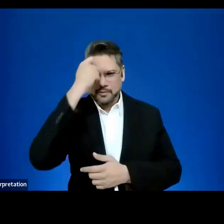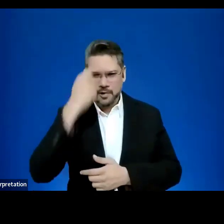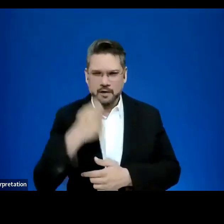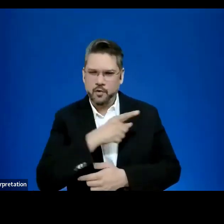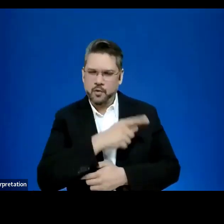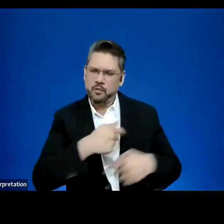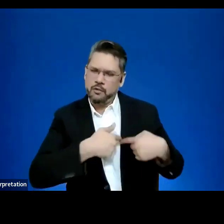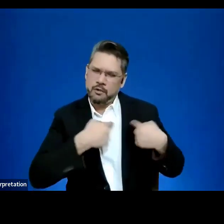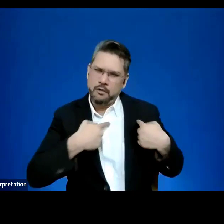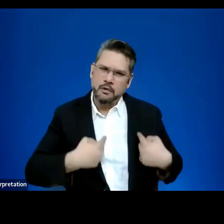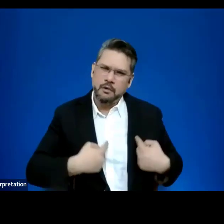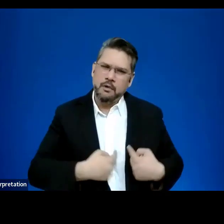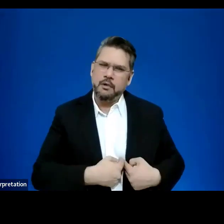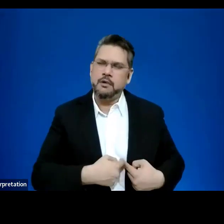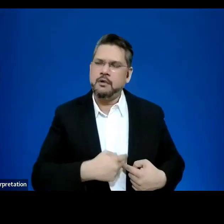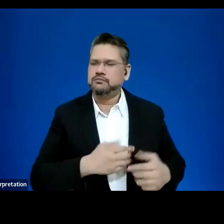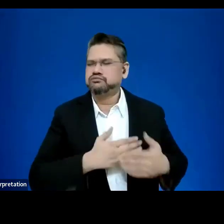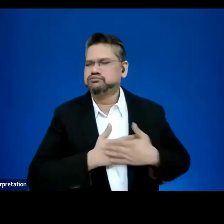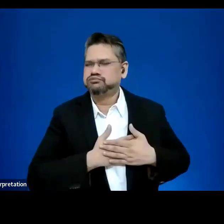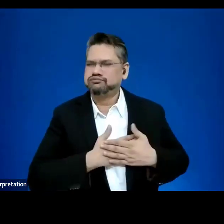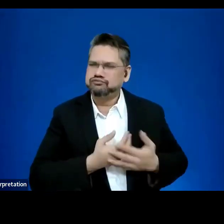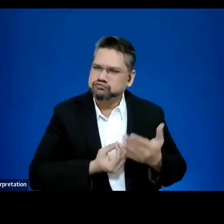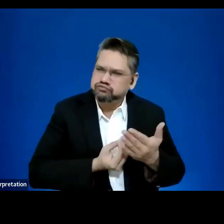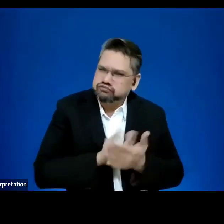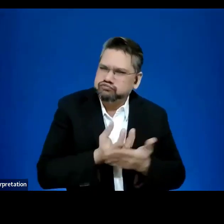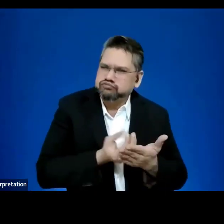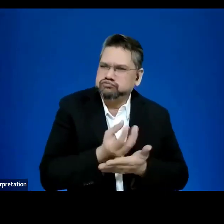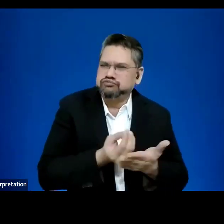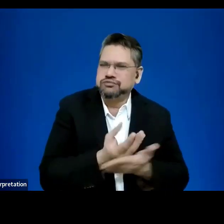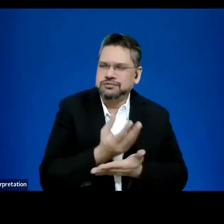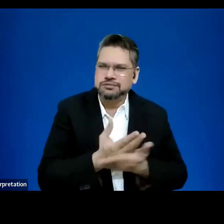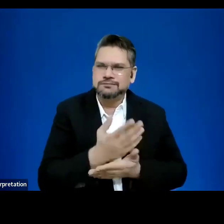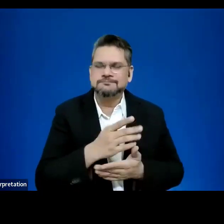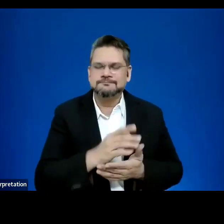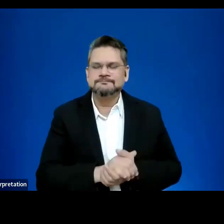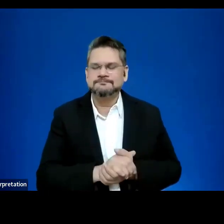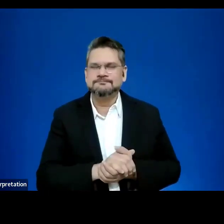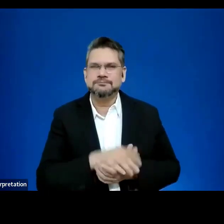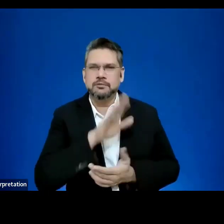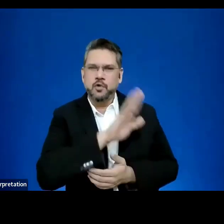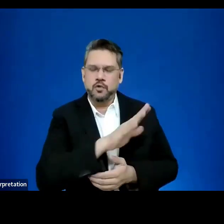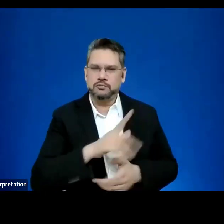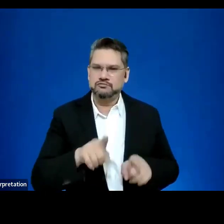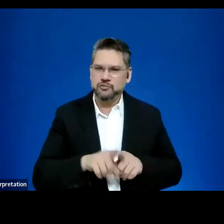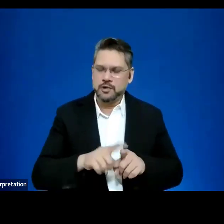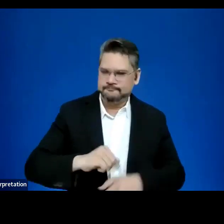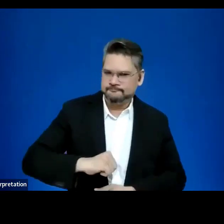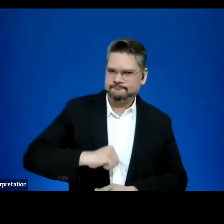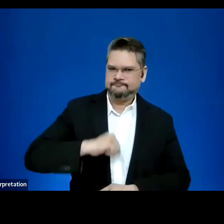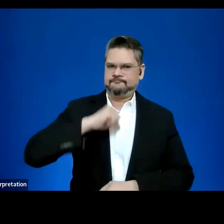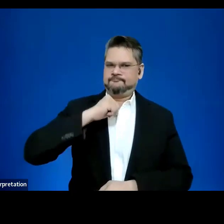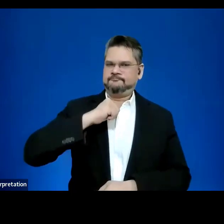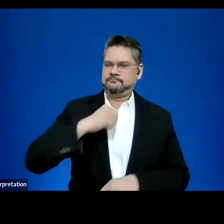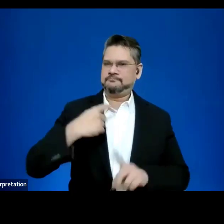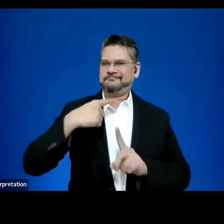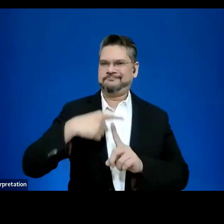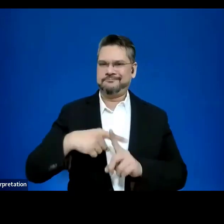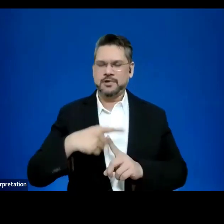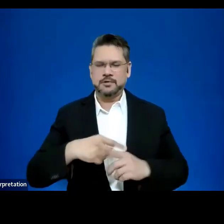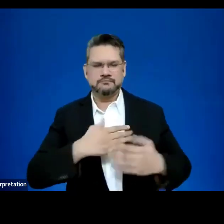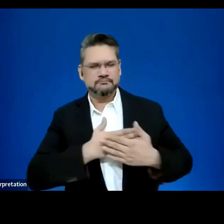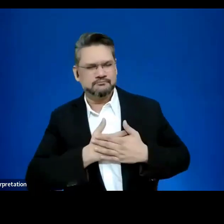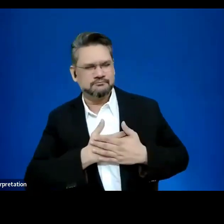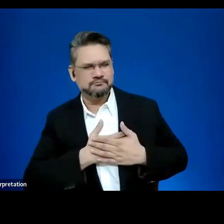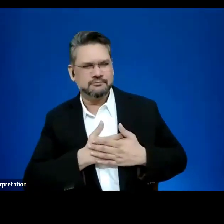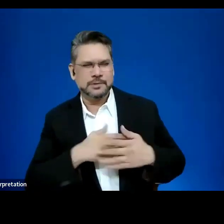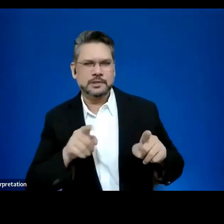我想Bhargavi他是会说要听从你的内心，那我想他确实是触动我